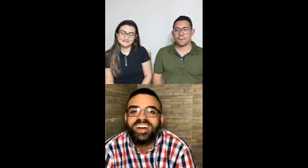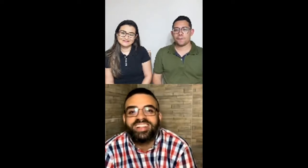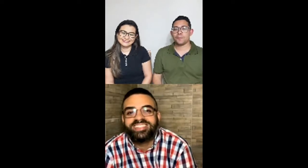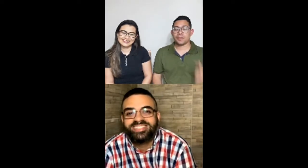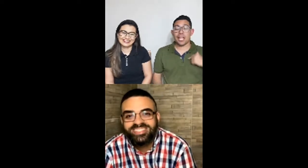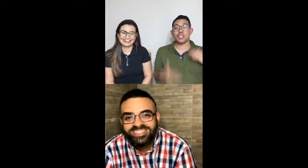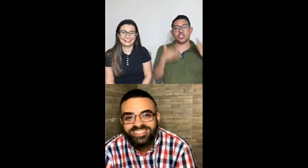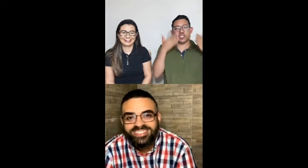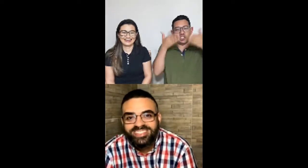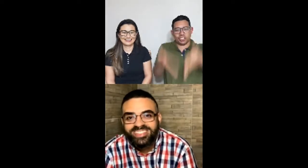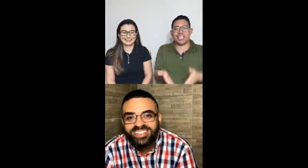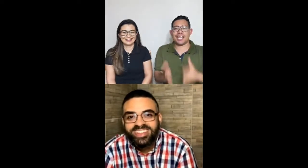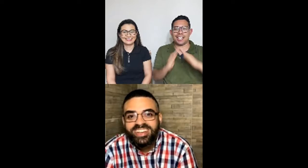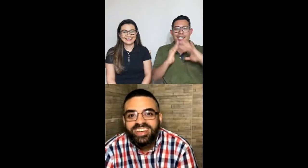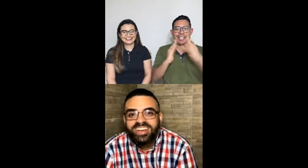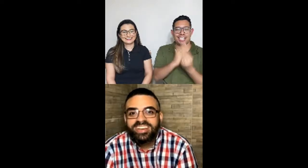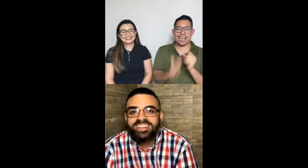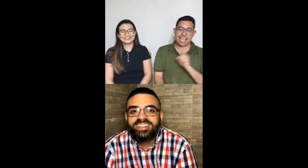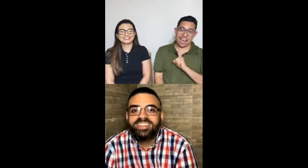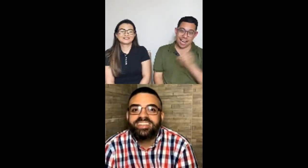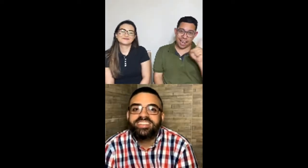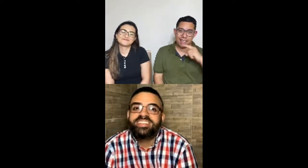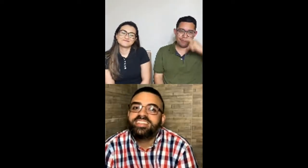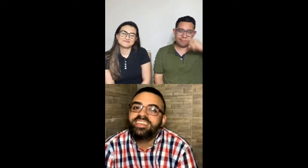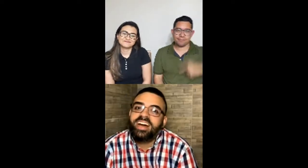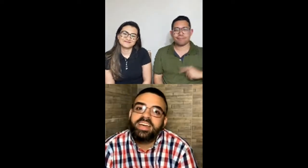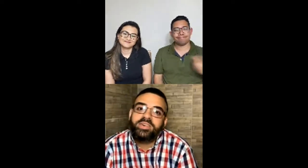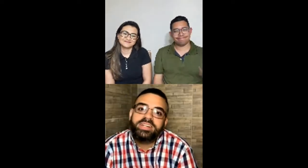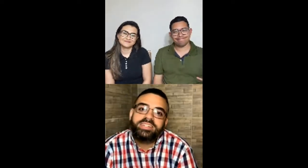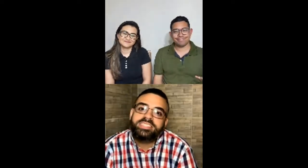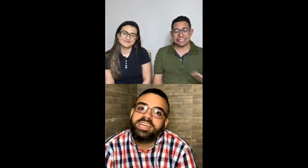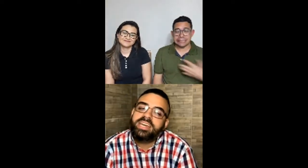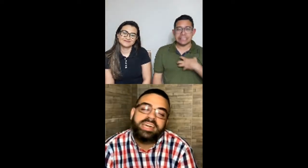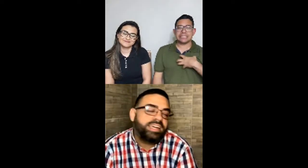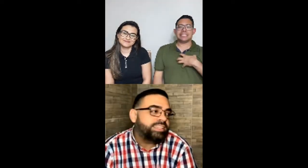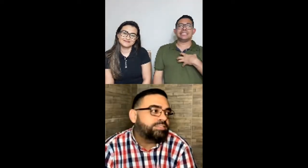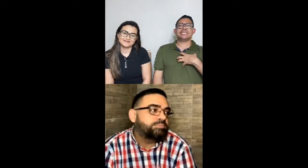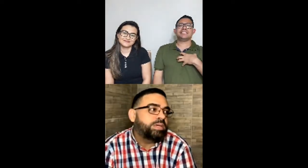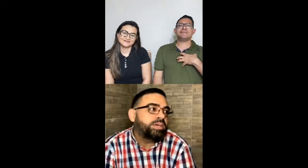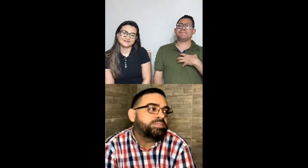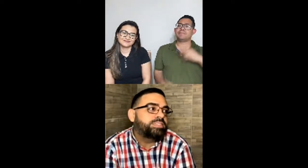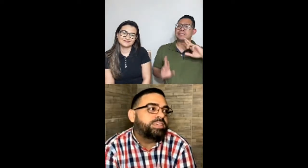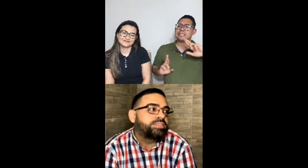a igreja que me recebe para trabalhar é exatamente o oposto do que eu estava preparado.